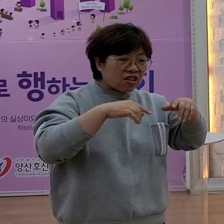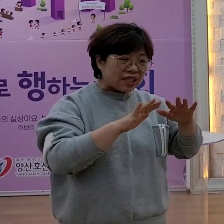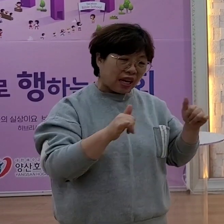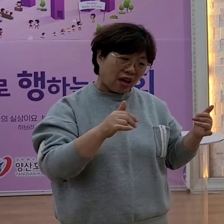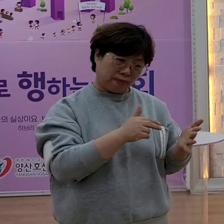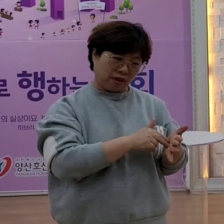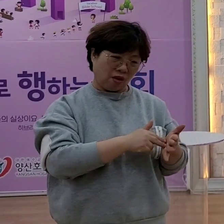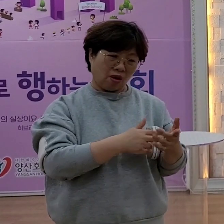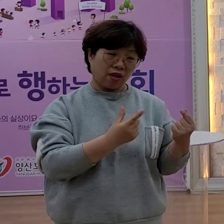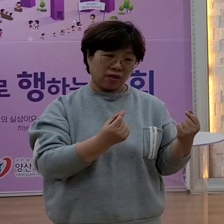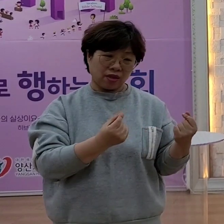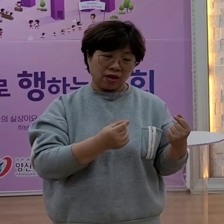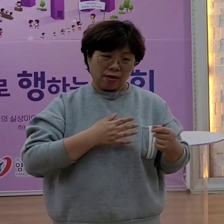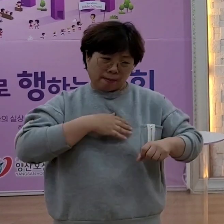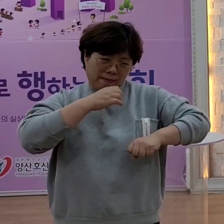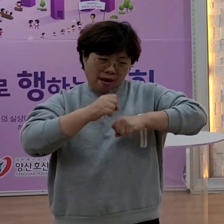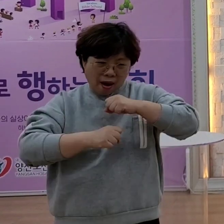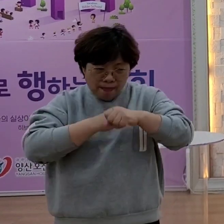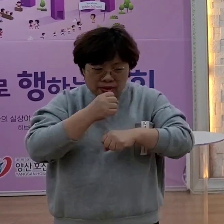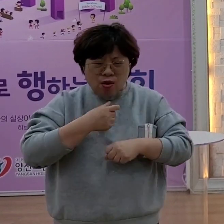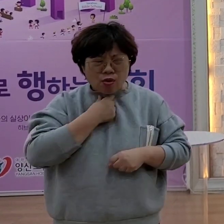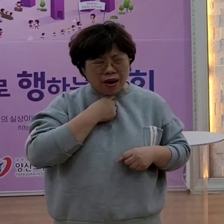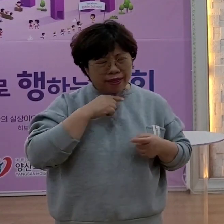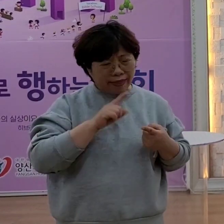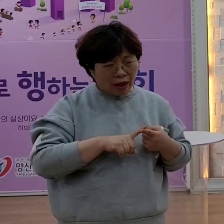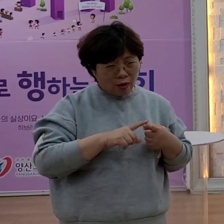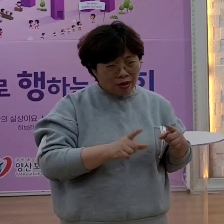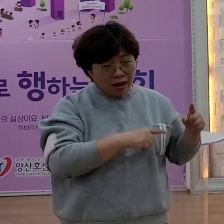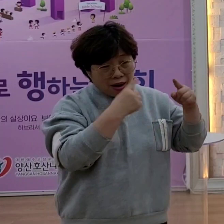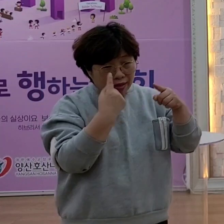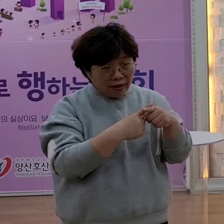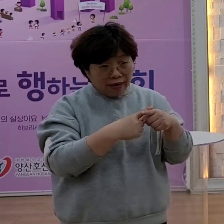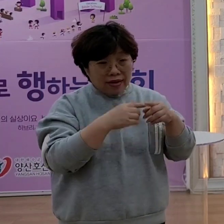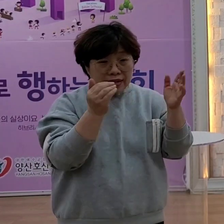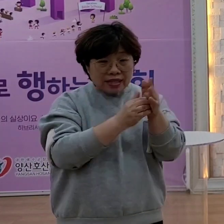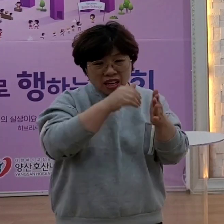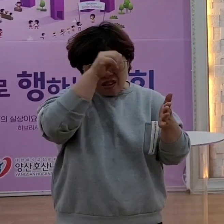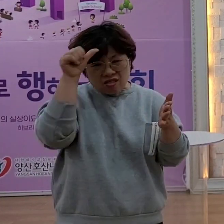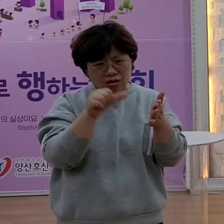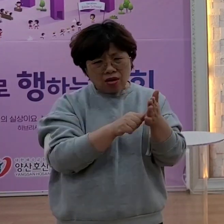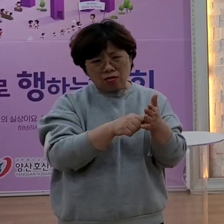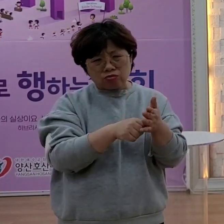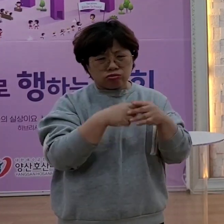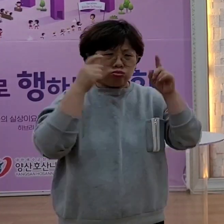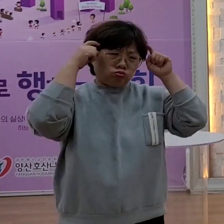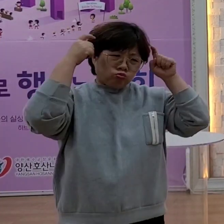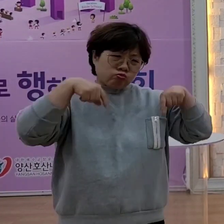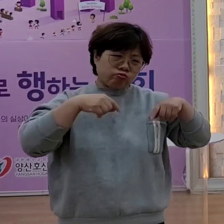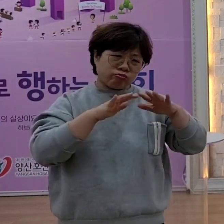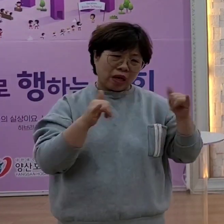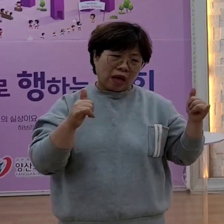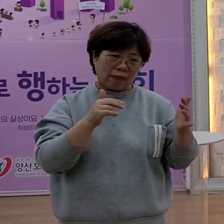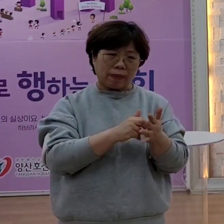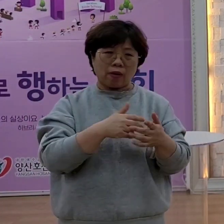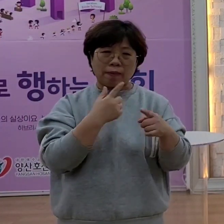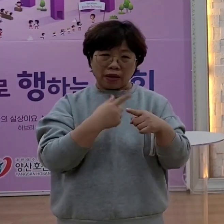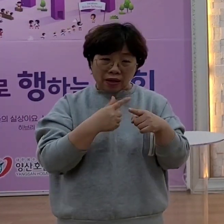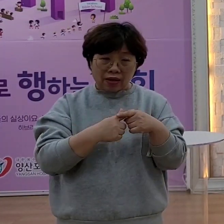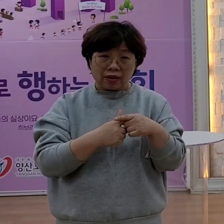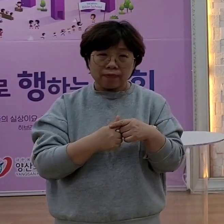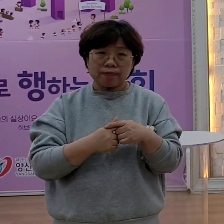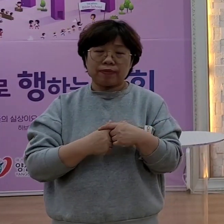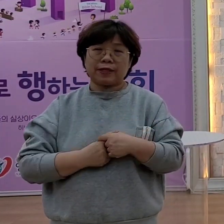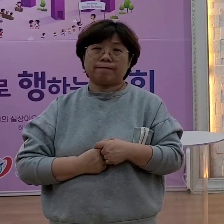거예요. 내 마음대로 내 하고 싶은 대로 살다가 이 끝나는 인생이 되면 얼마나 우매한 자이냐라는 것을 오늘